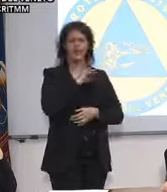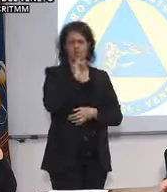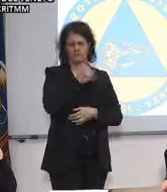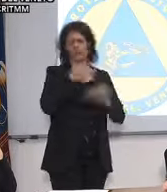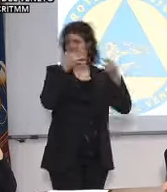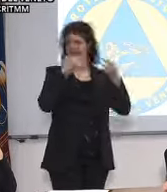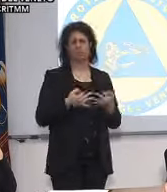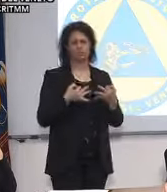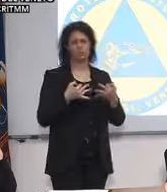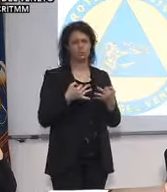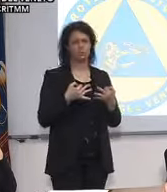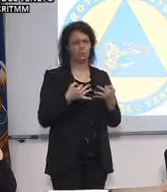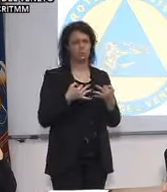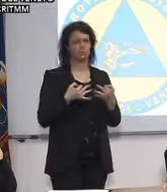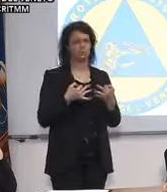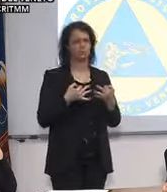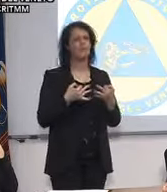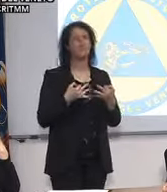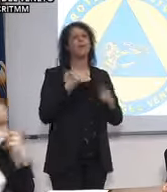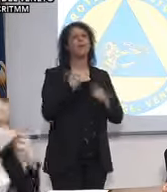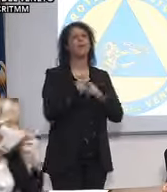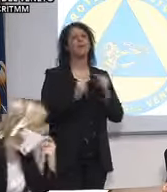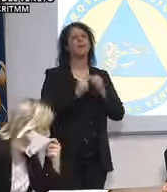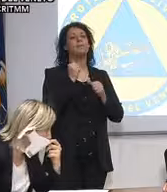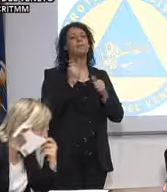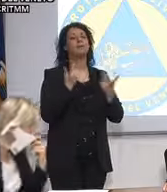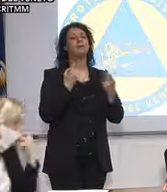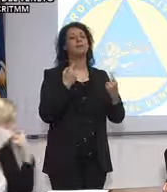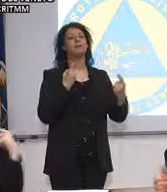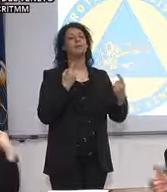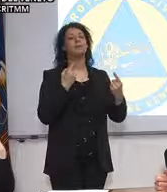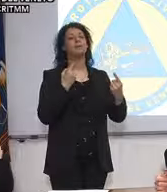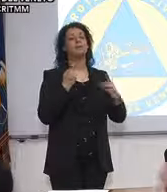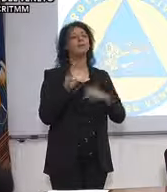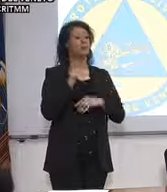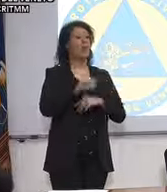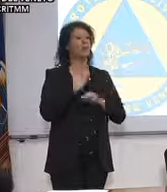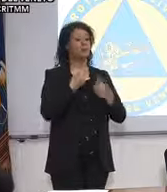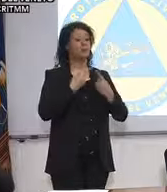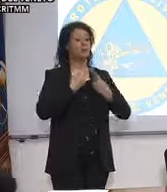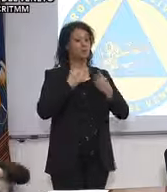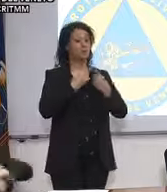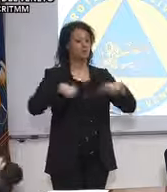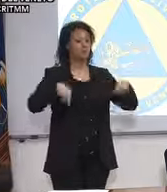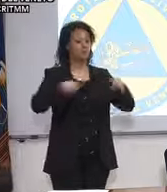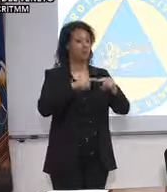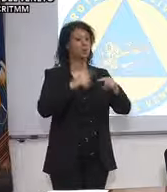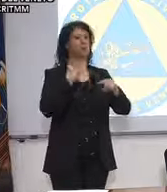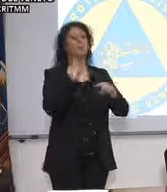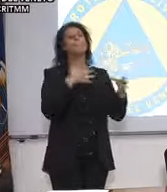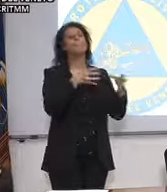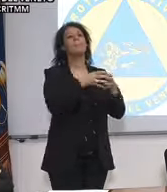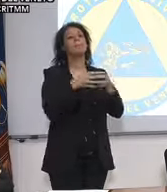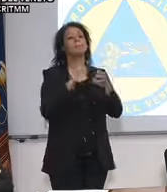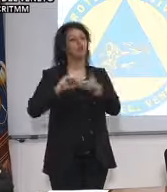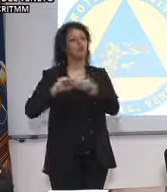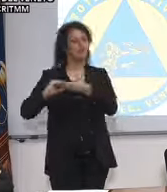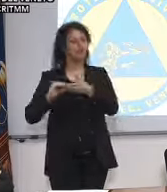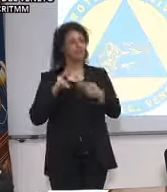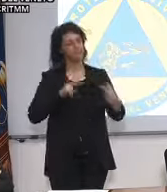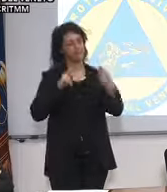che discuteremo ovviamente con le parti sociali, perché se che incontro domani, che mi sembra il minimo, però voglio anche